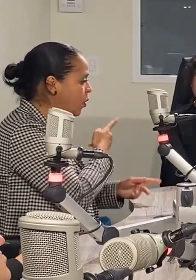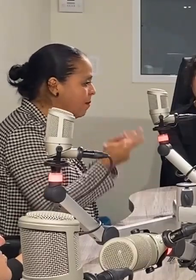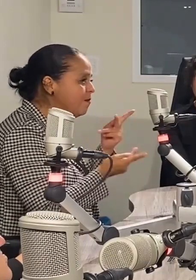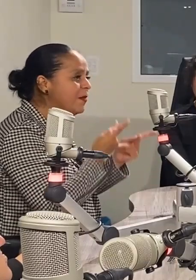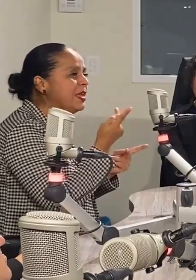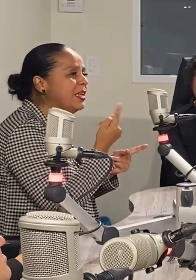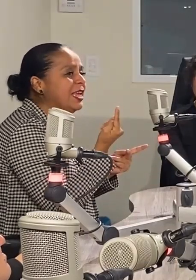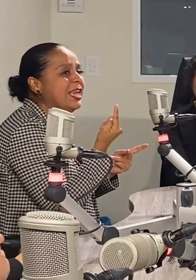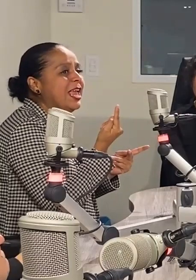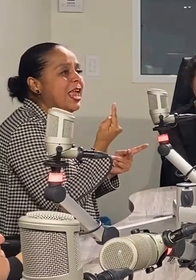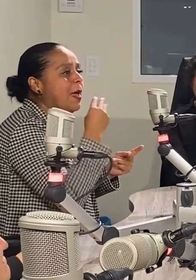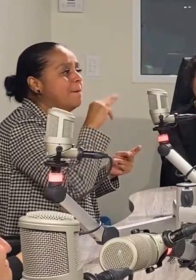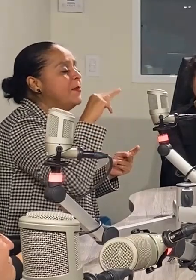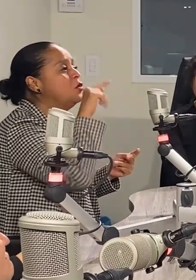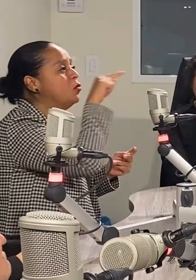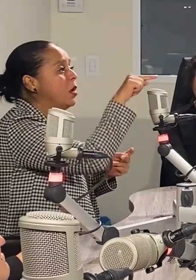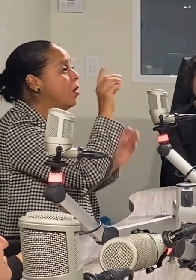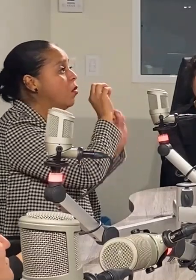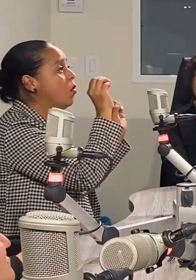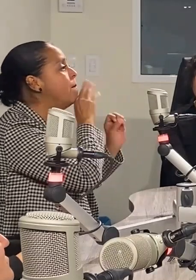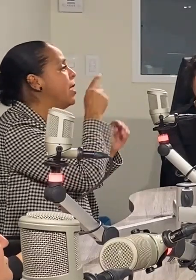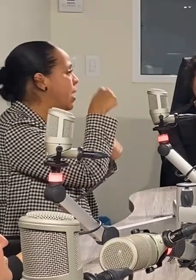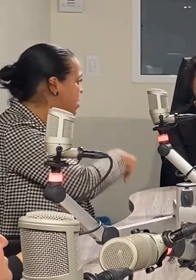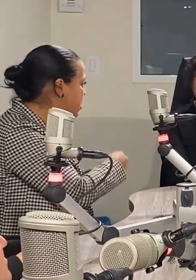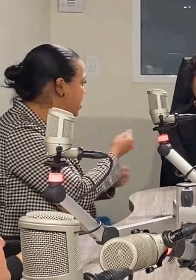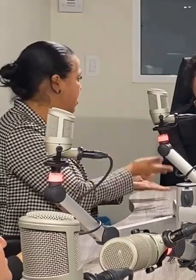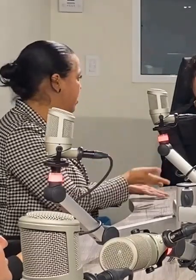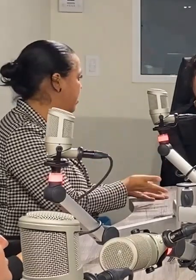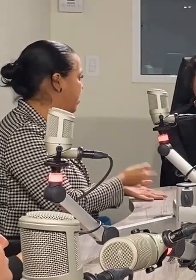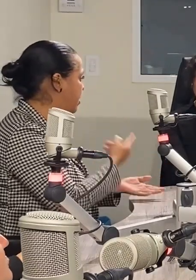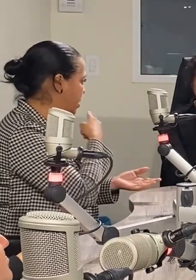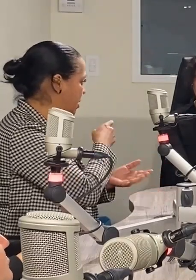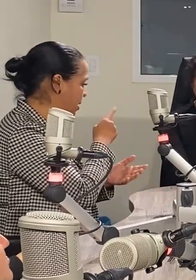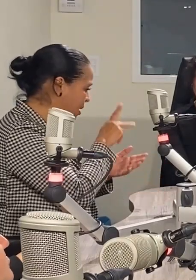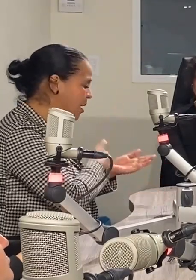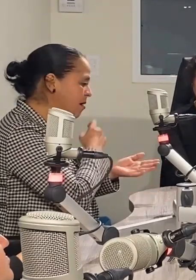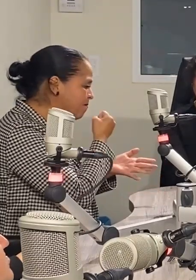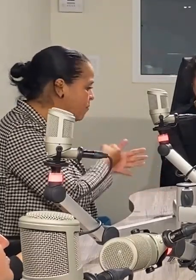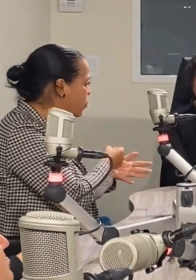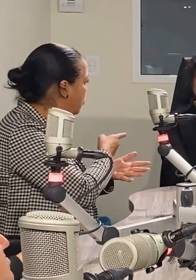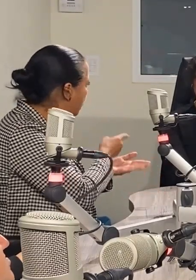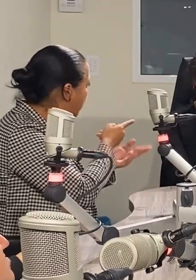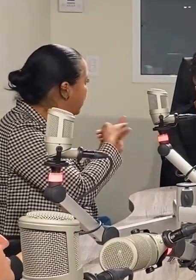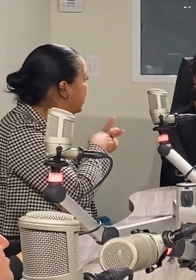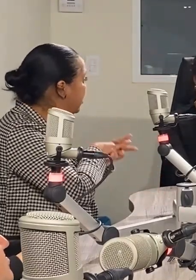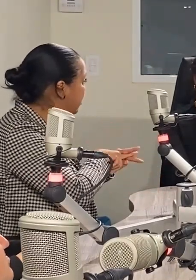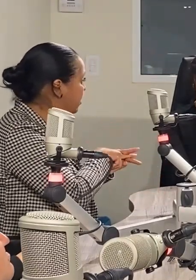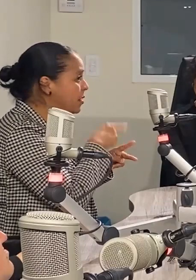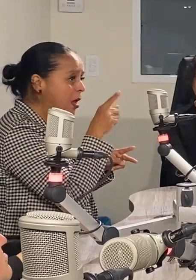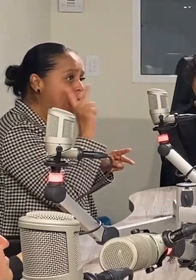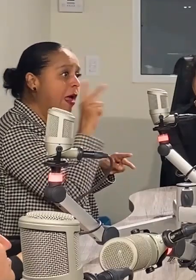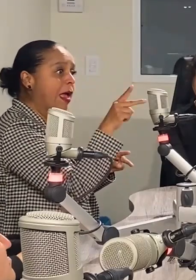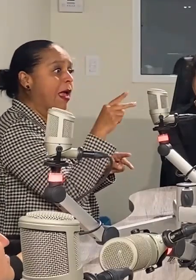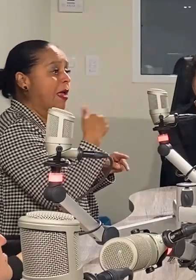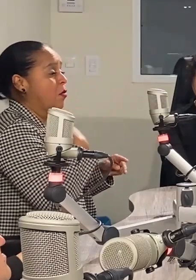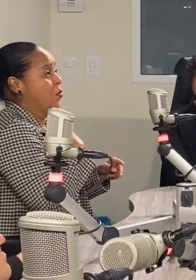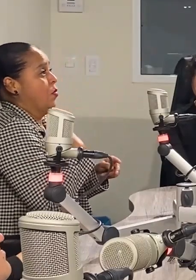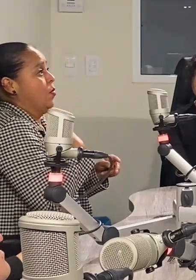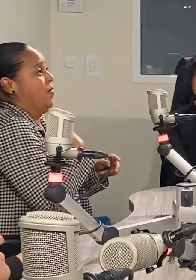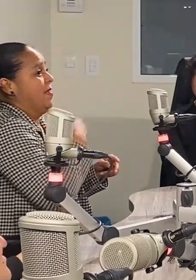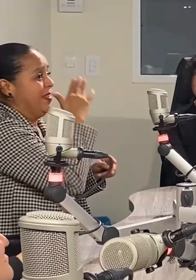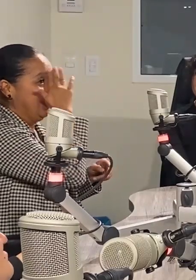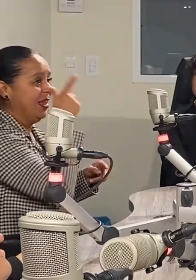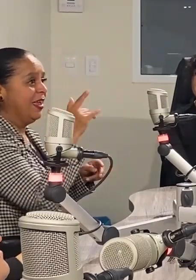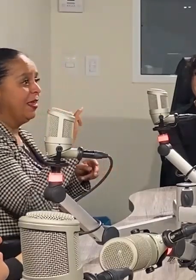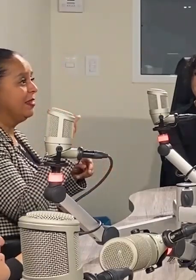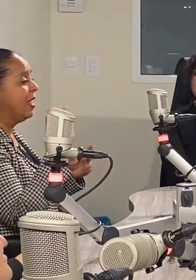caso de que en Michoacán pues no haya como alguna respuesta, volver a insistir, porque es una iniciativa de hecho que yo supondría